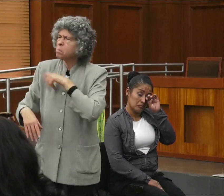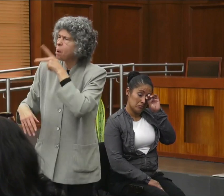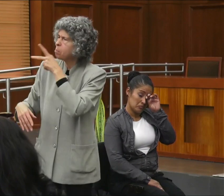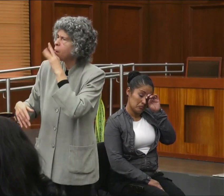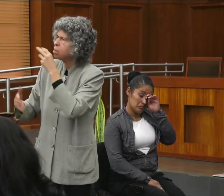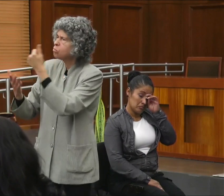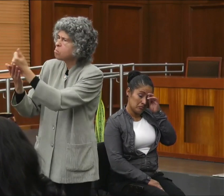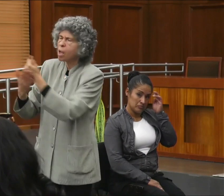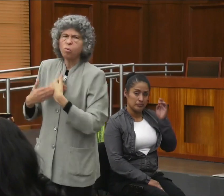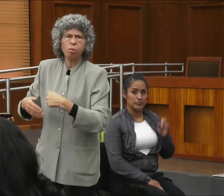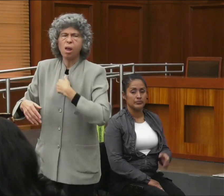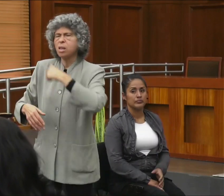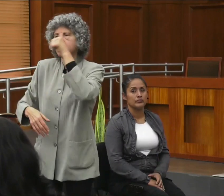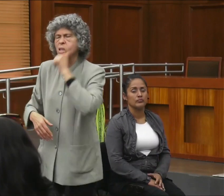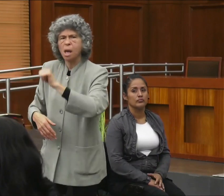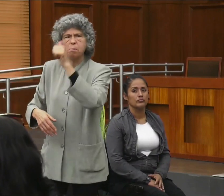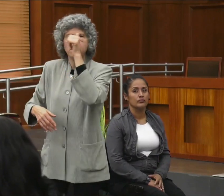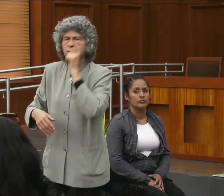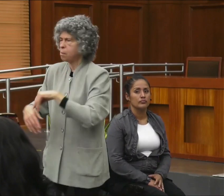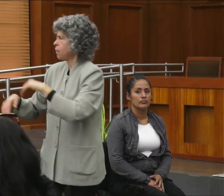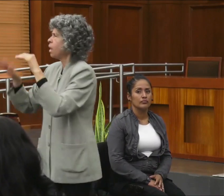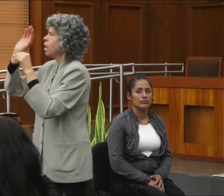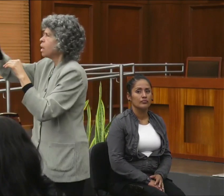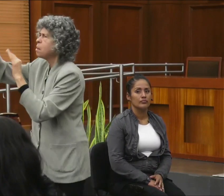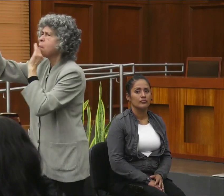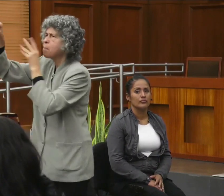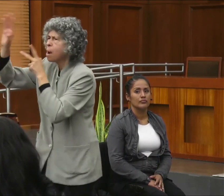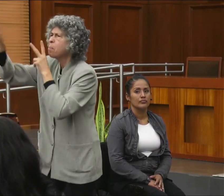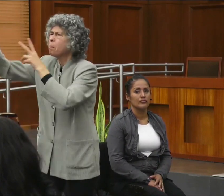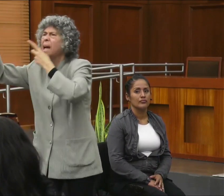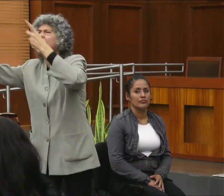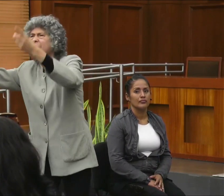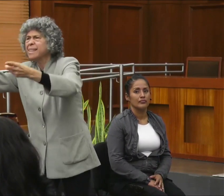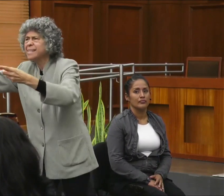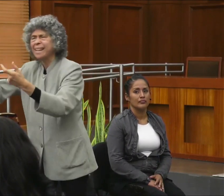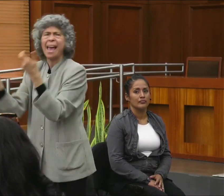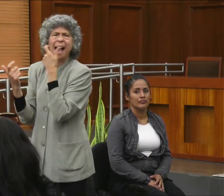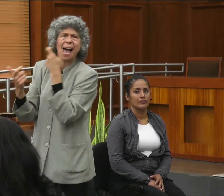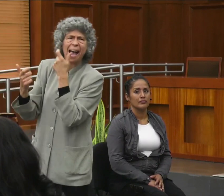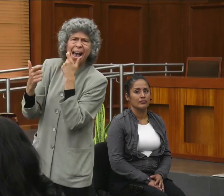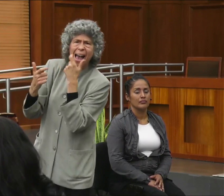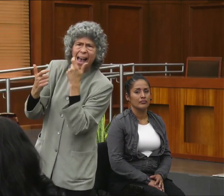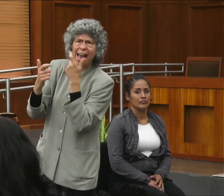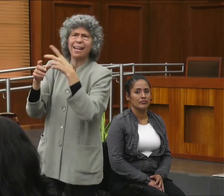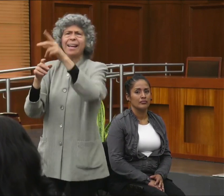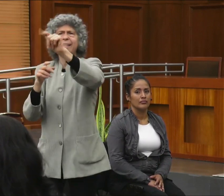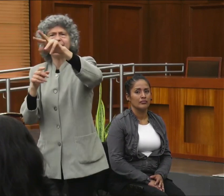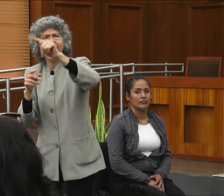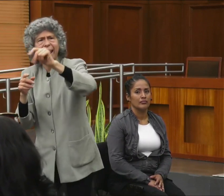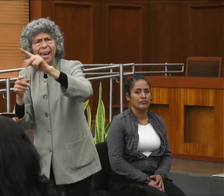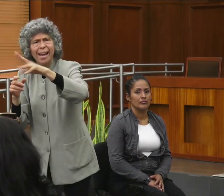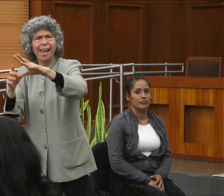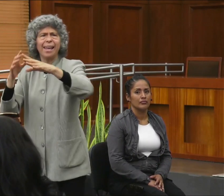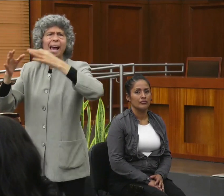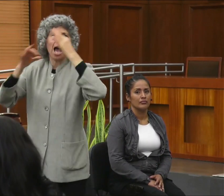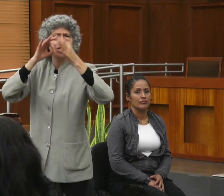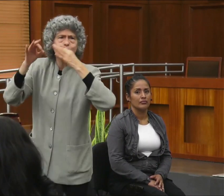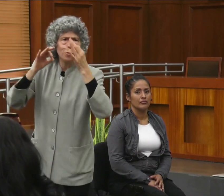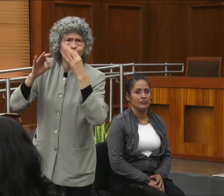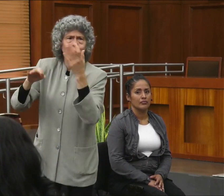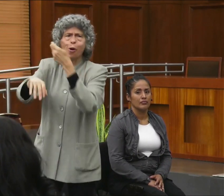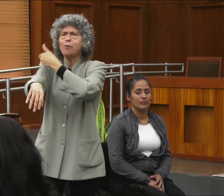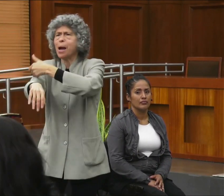no me ayudan, a mí me dejan, me ignoran. Siempre yo les pido ayuda a mis padres, pero se burlan de mí.